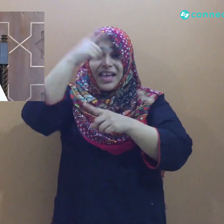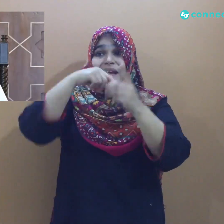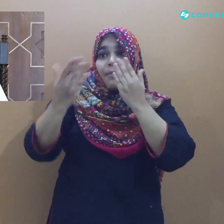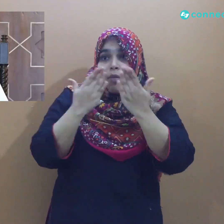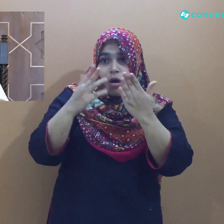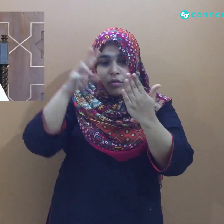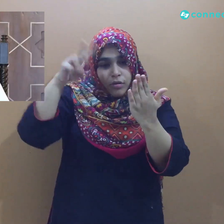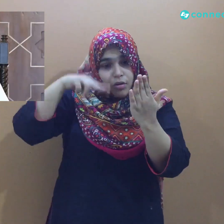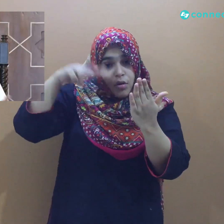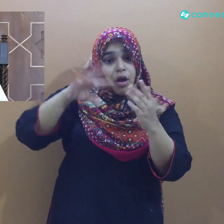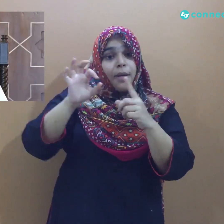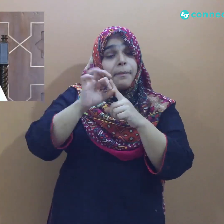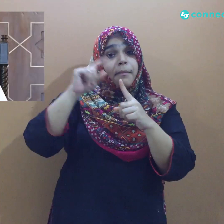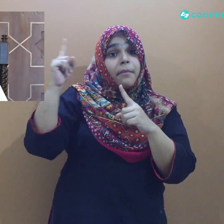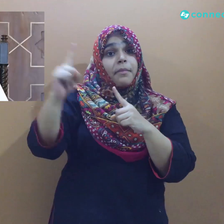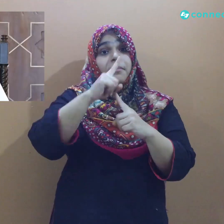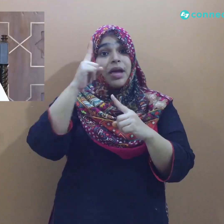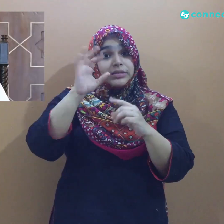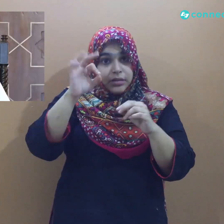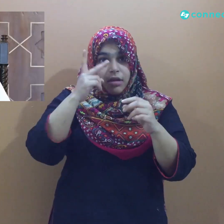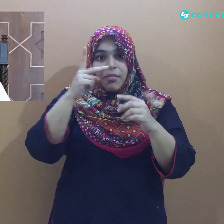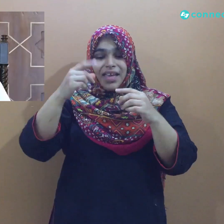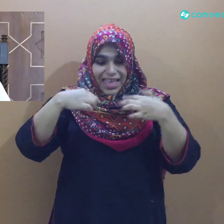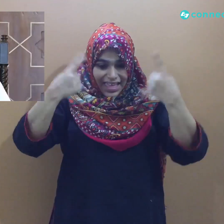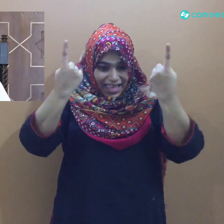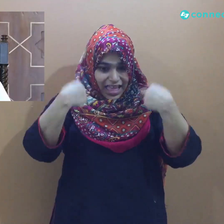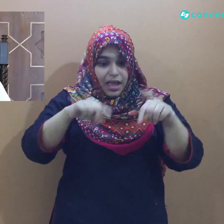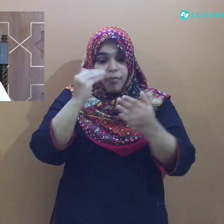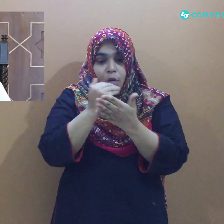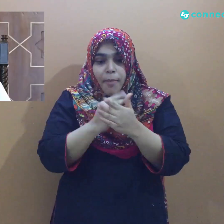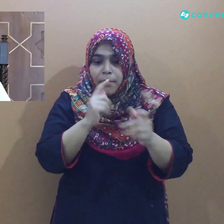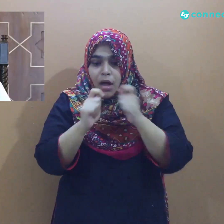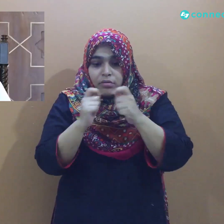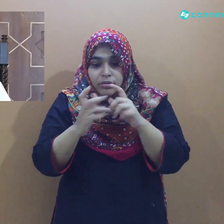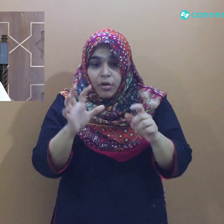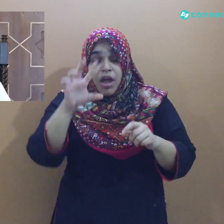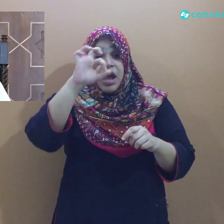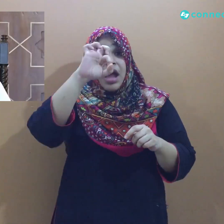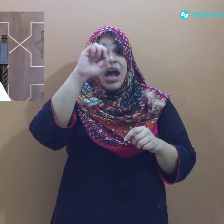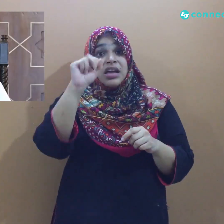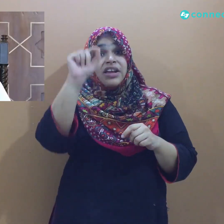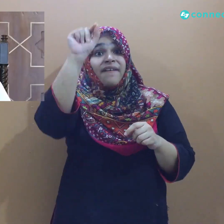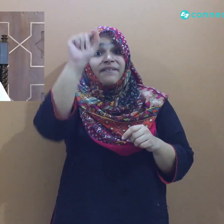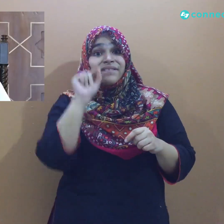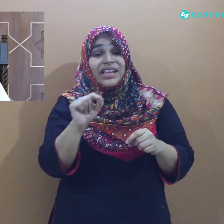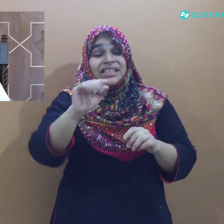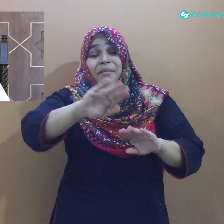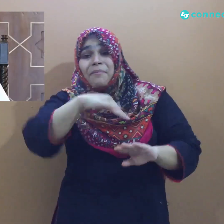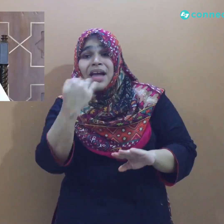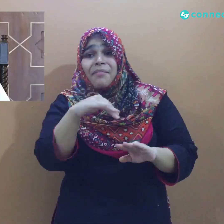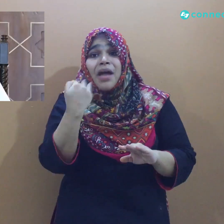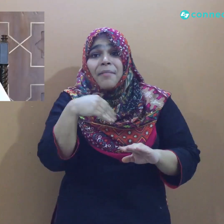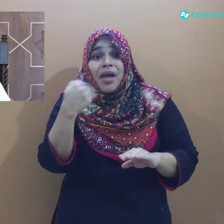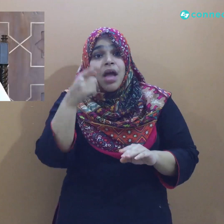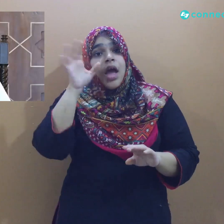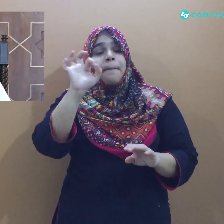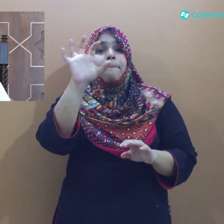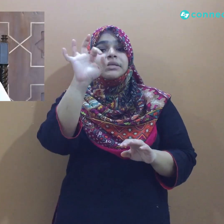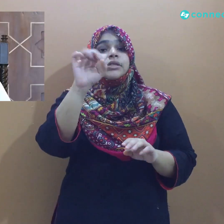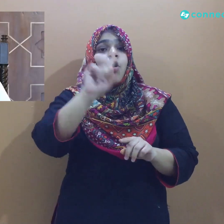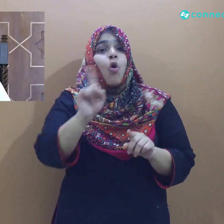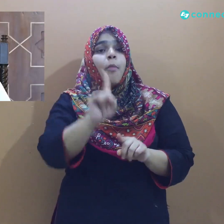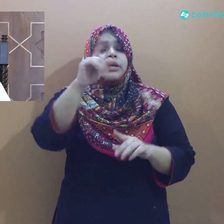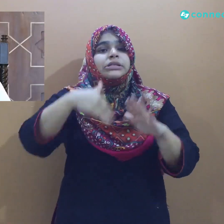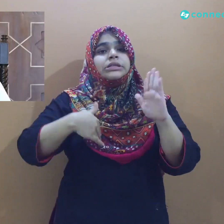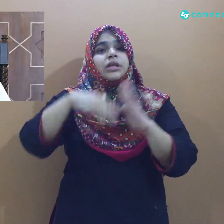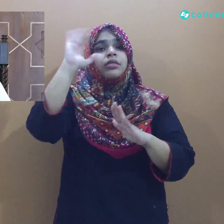اندر، وہ پاکستان کے اندر ہیلتھ ایڈوائزر نے یہ بتایا کہ 80% افراد جو جاں بحق ہوئے ہیں وہ 50 سال